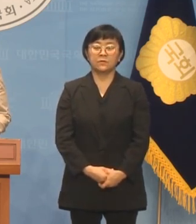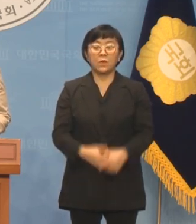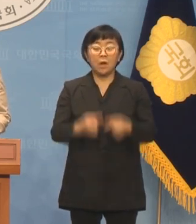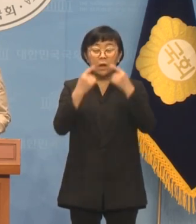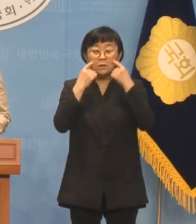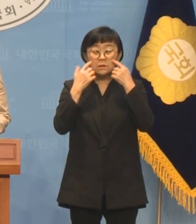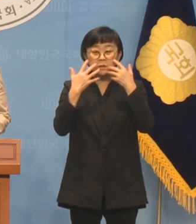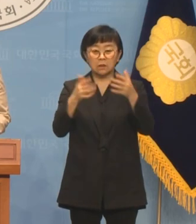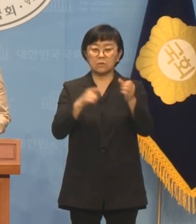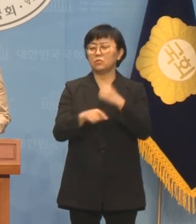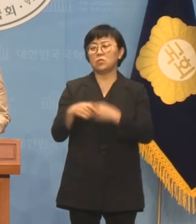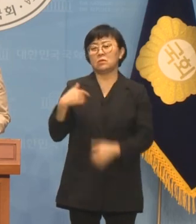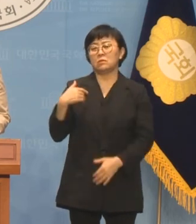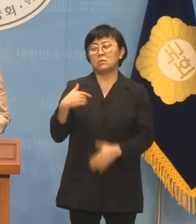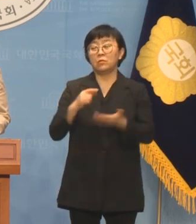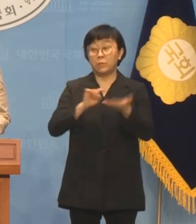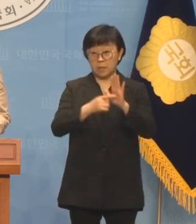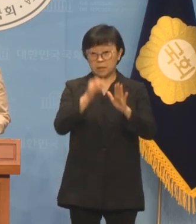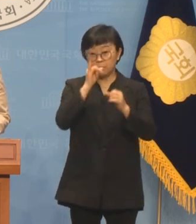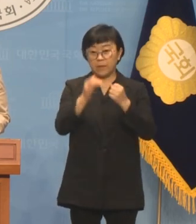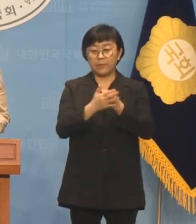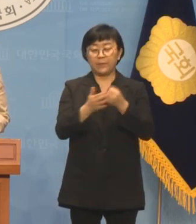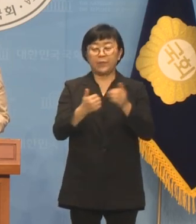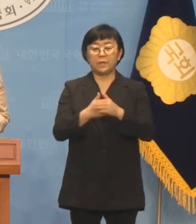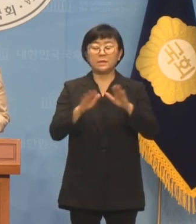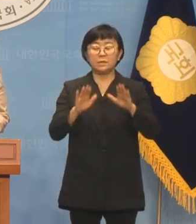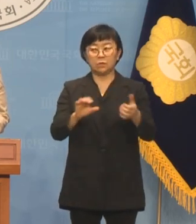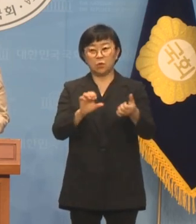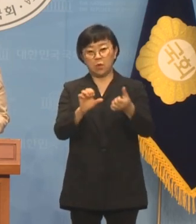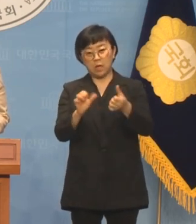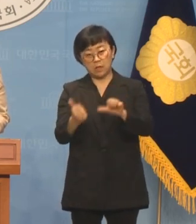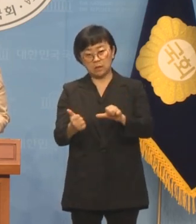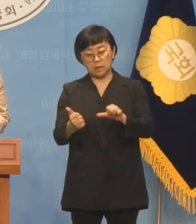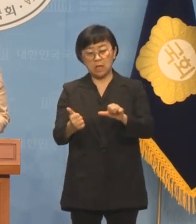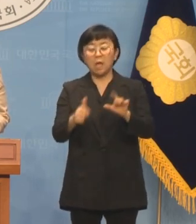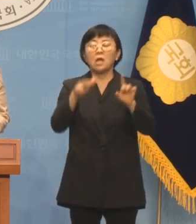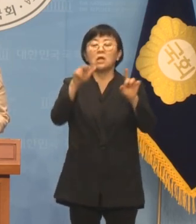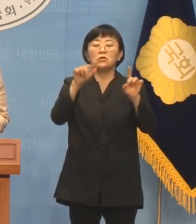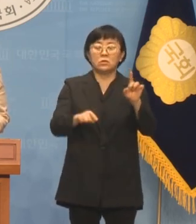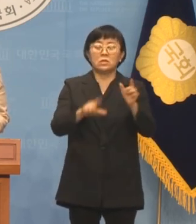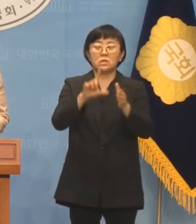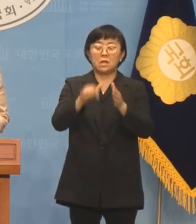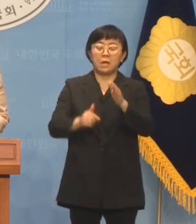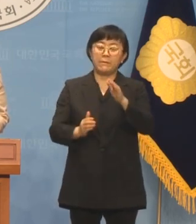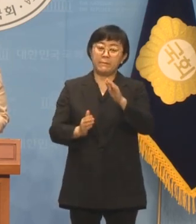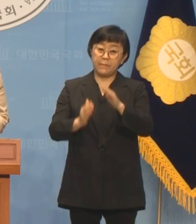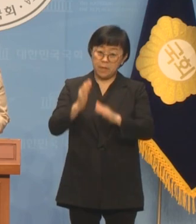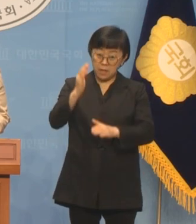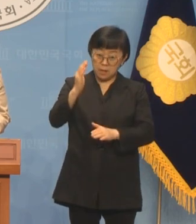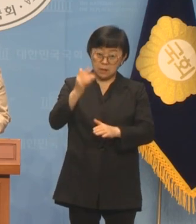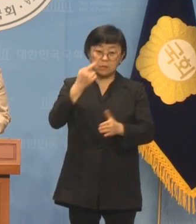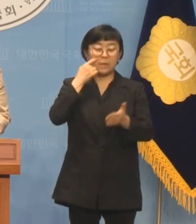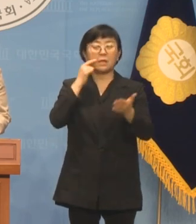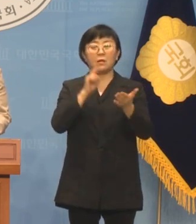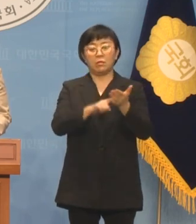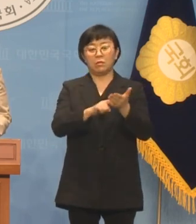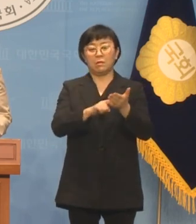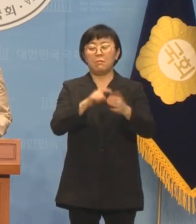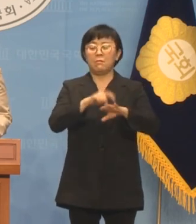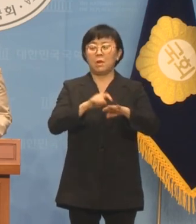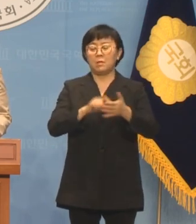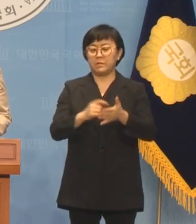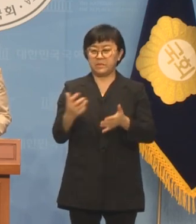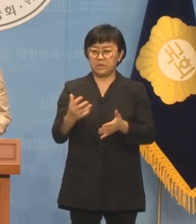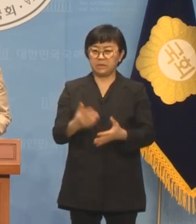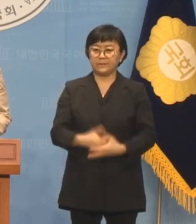정확한 사인은 밝혀지겠지만 무엇보다 돌아가신 지 일주일이나 지나 발견되신 현실에 가슴이